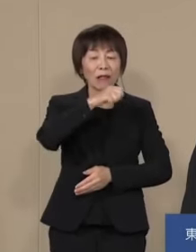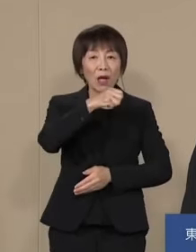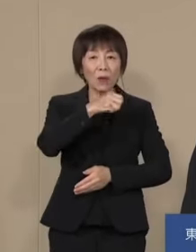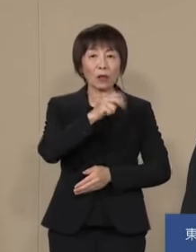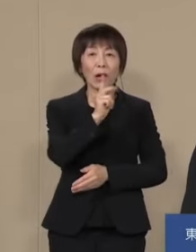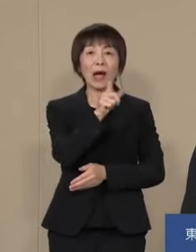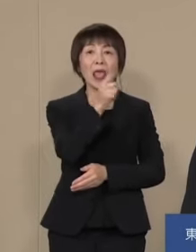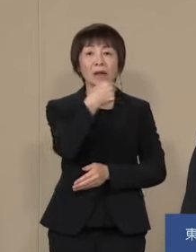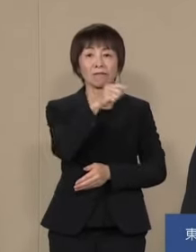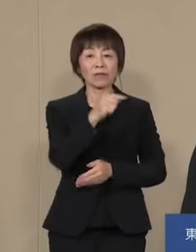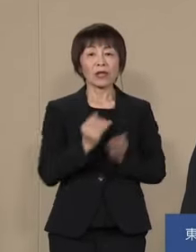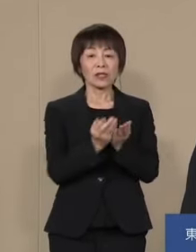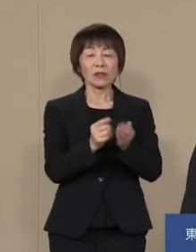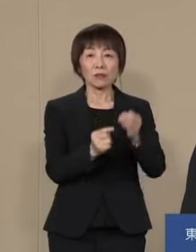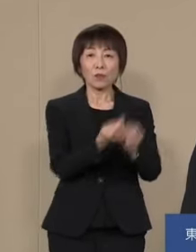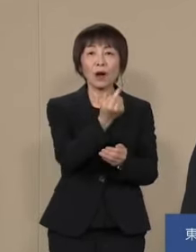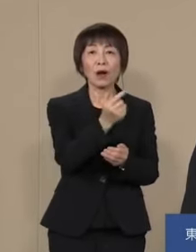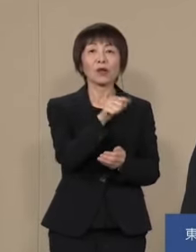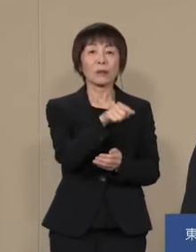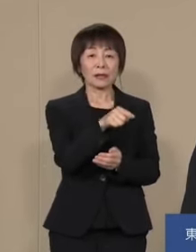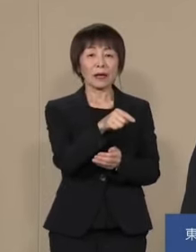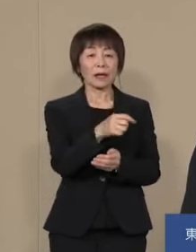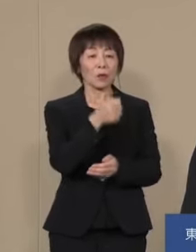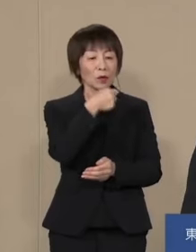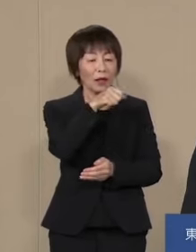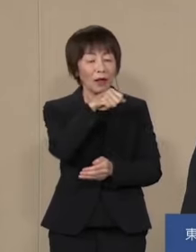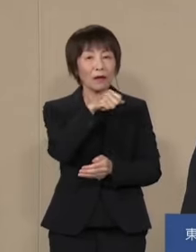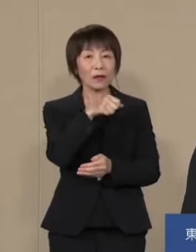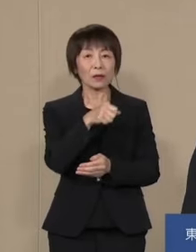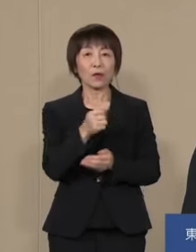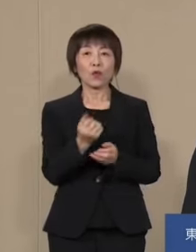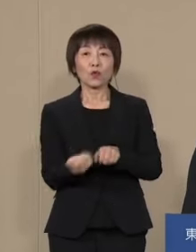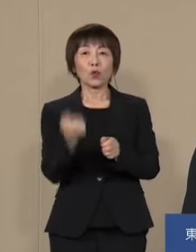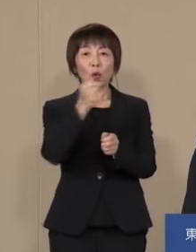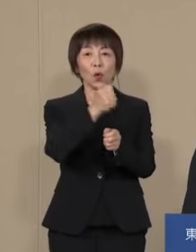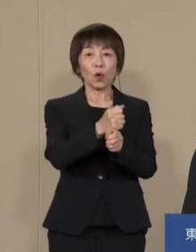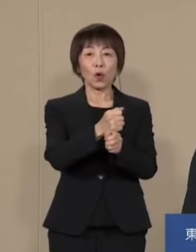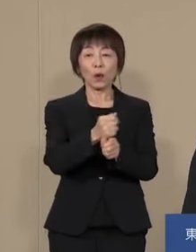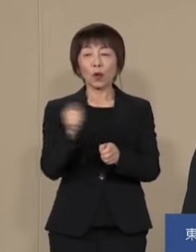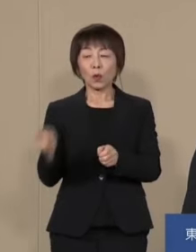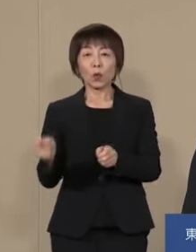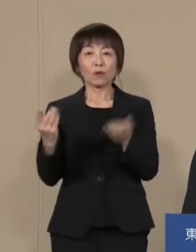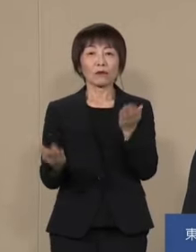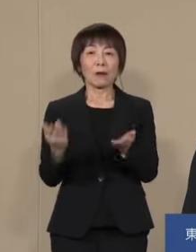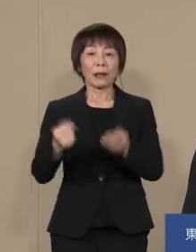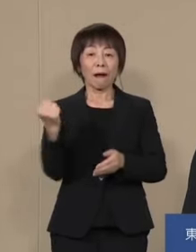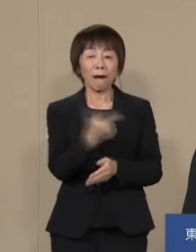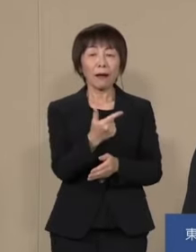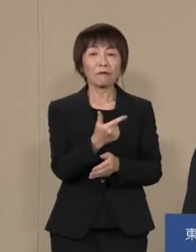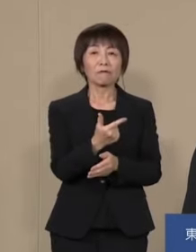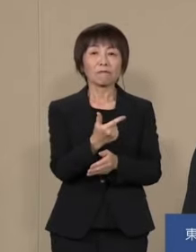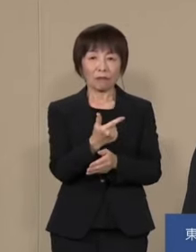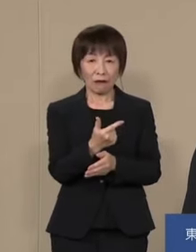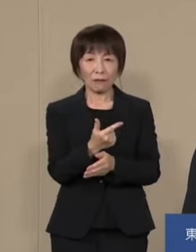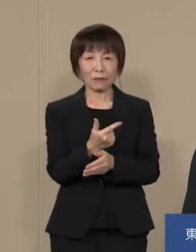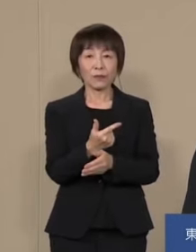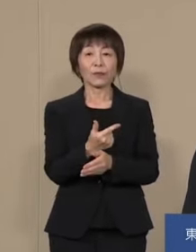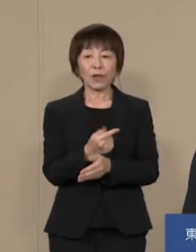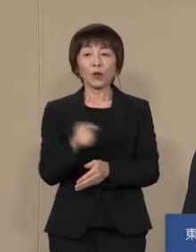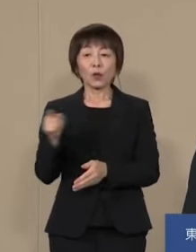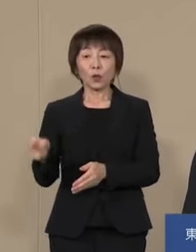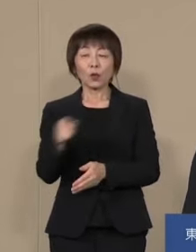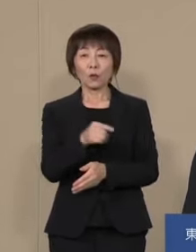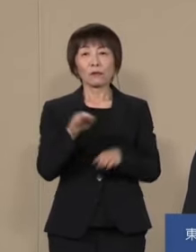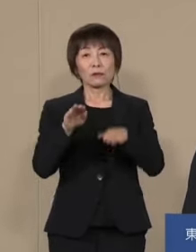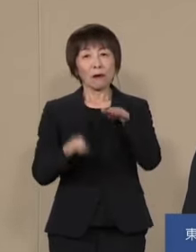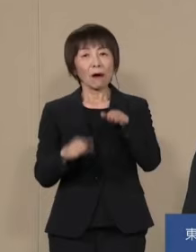カレンで地震が起きましたしかし台湾の復興はノト半島よりも早いという状況にありますどうしてこの能登半島